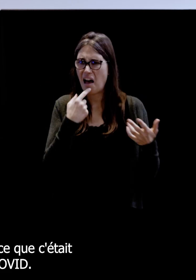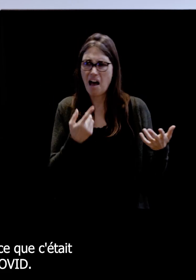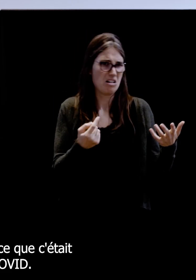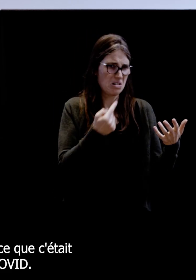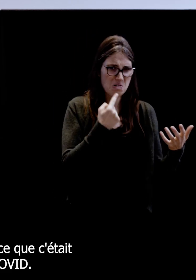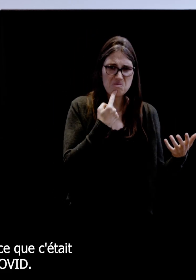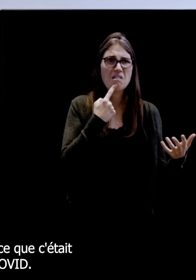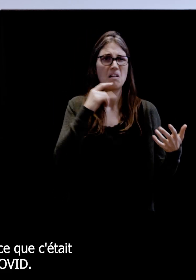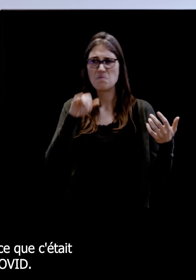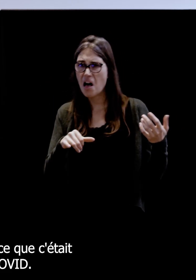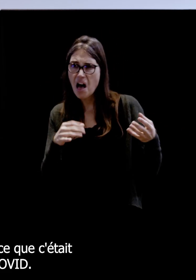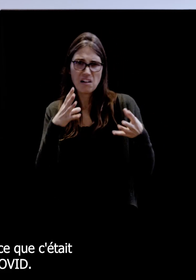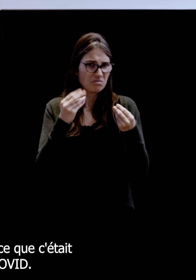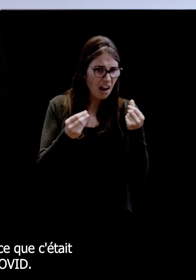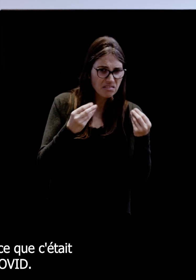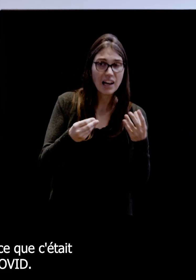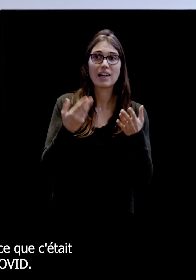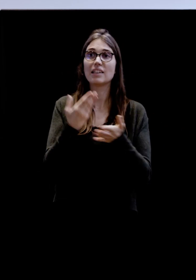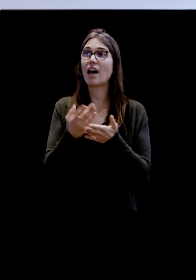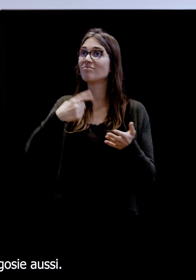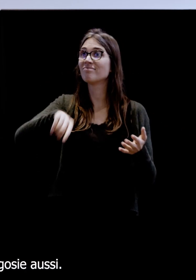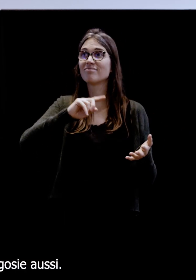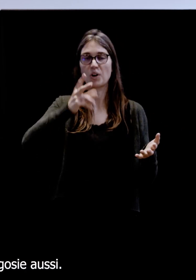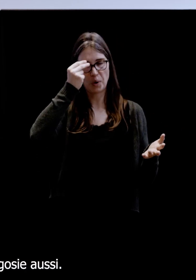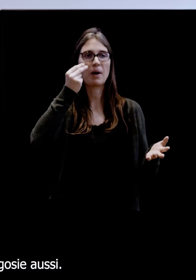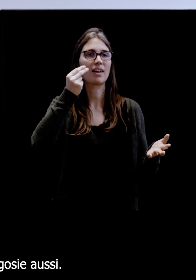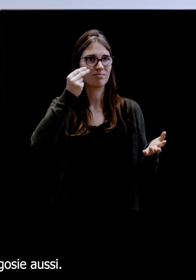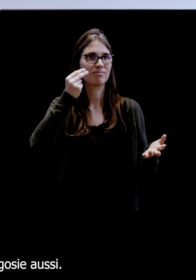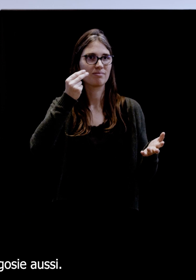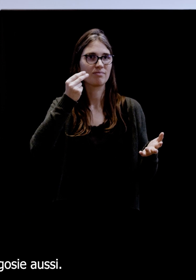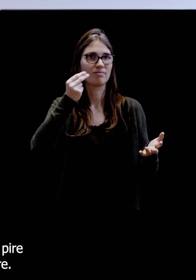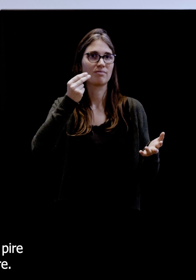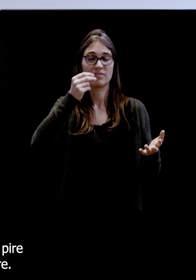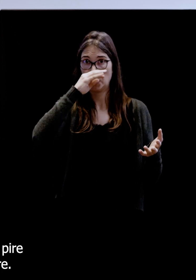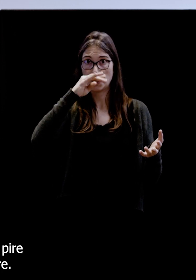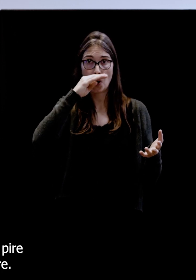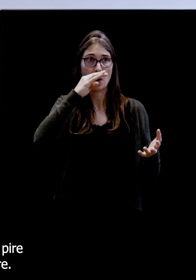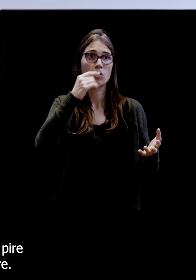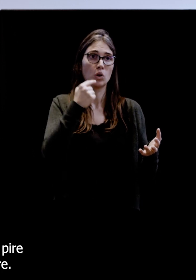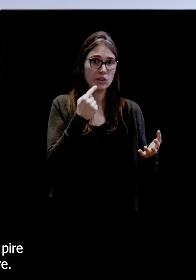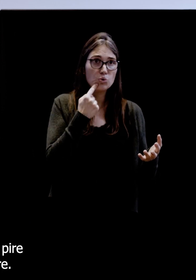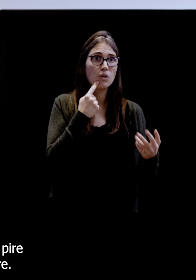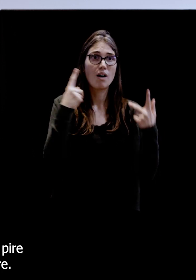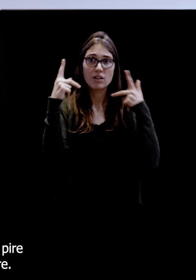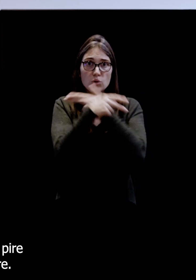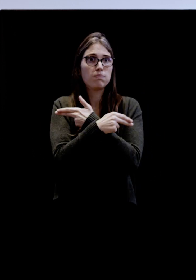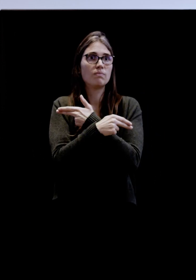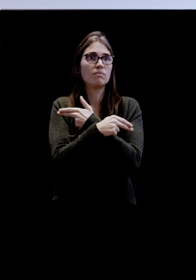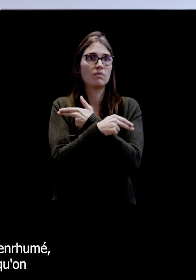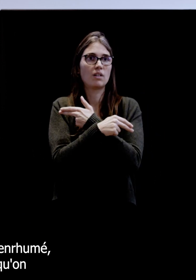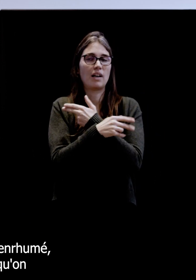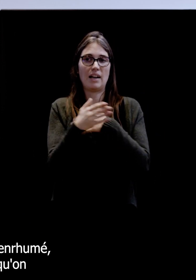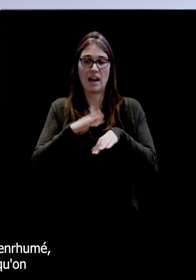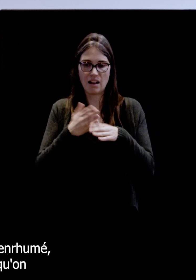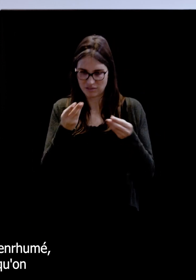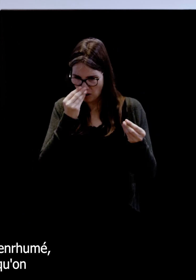appris ensemble ce que c'était que l'hyposmie au Covid. Il y avait probablement de la gueusie aussi, donc c'était encore pire que l'anosmie pure. Hein.